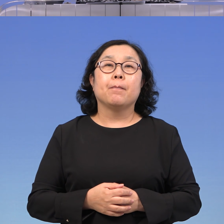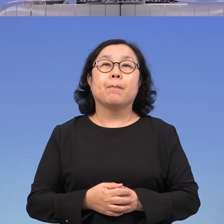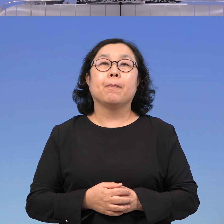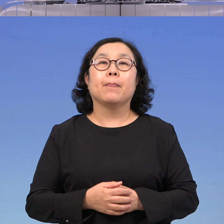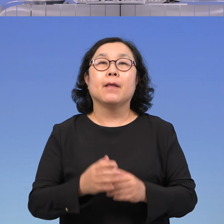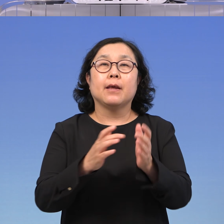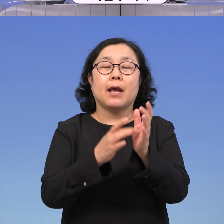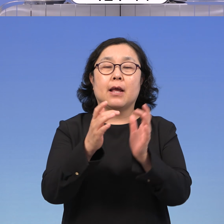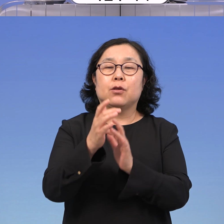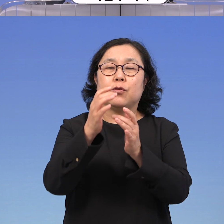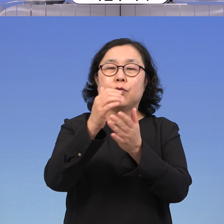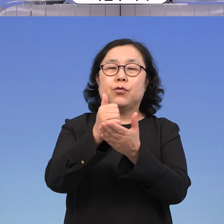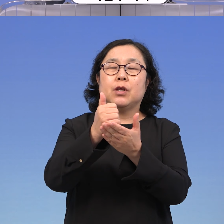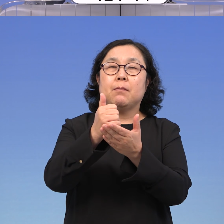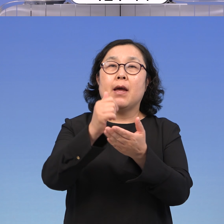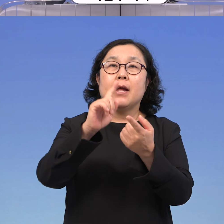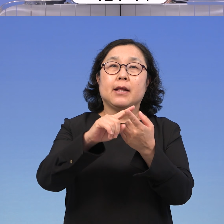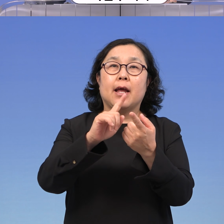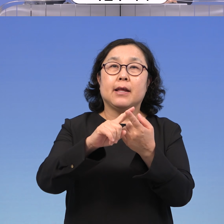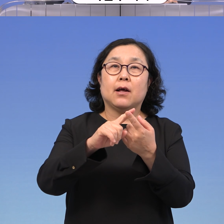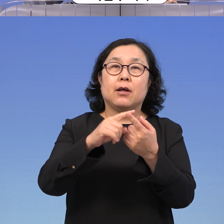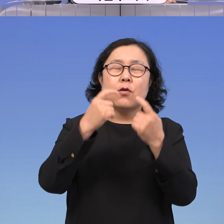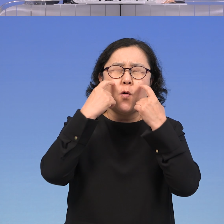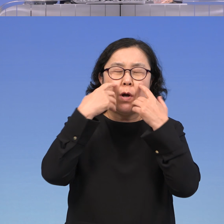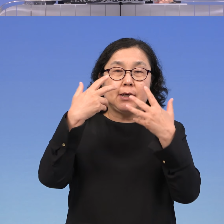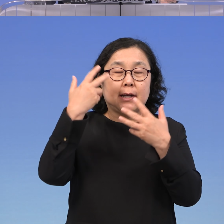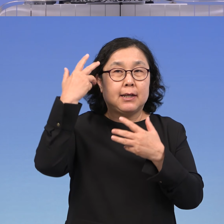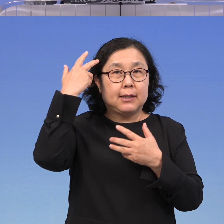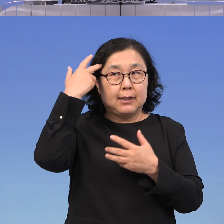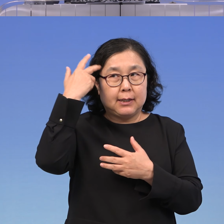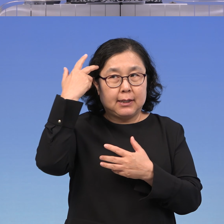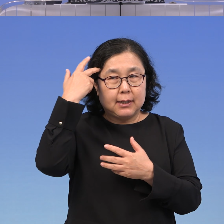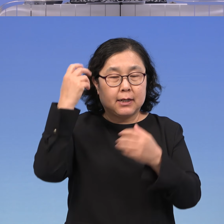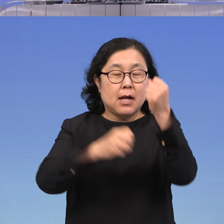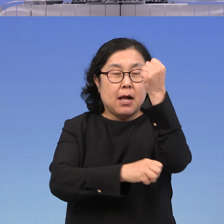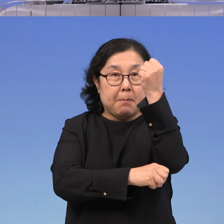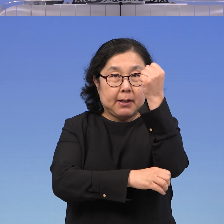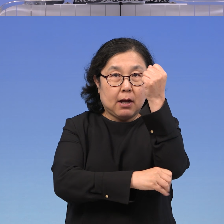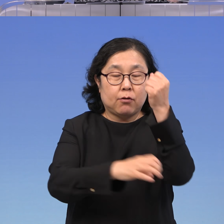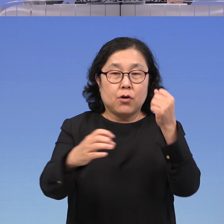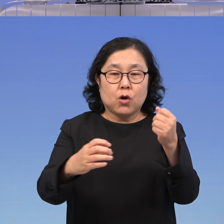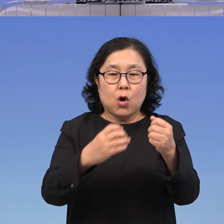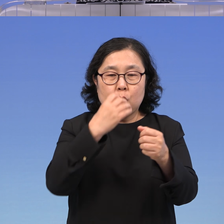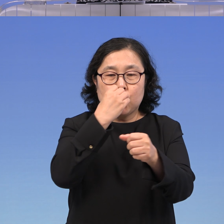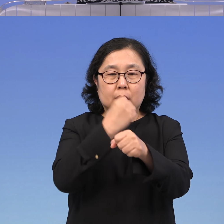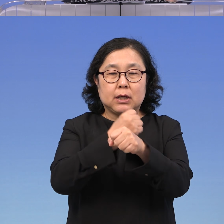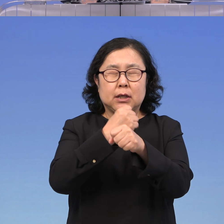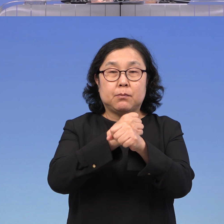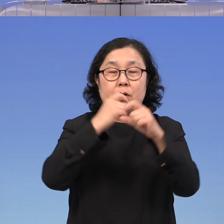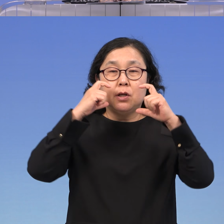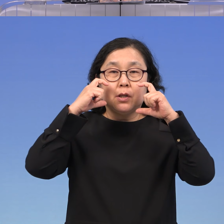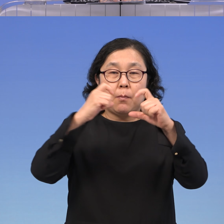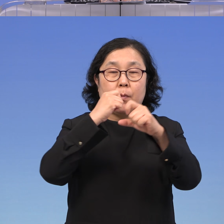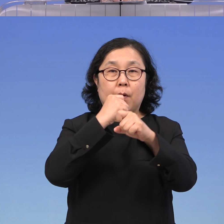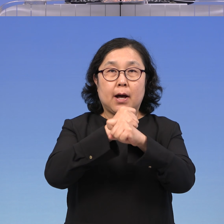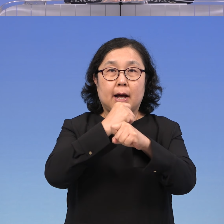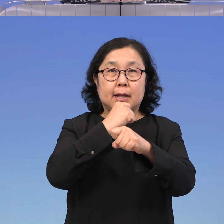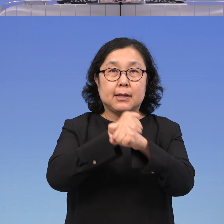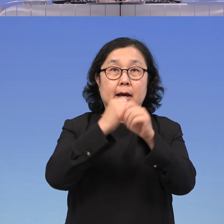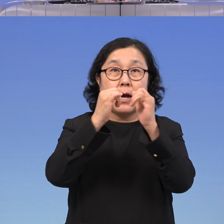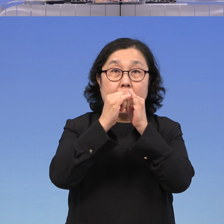이마가 복음에서 예수 그렇죠 에 대한 정확한 지식을 바탕으로 그분의 그룹 가심을 선포하고 마 담대하게 그렇게